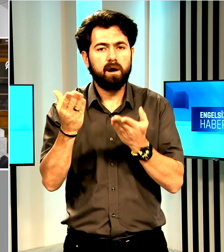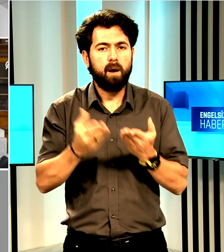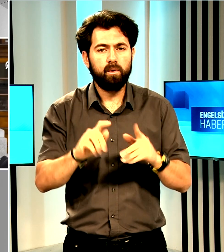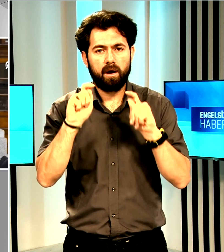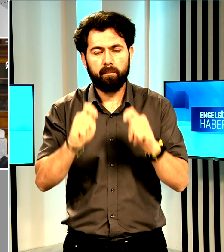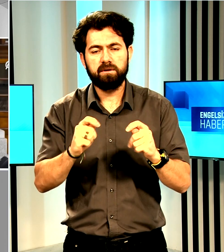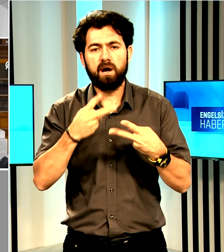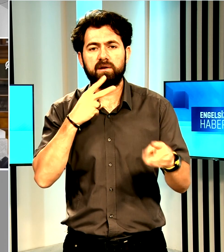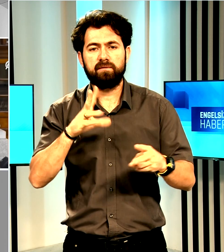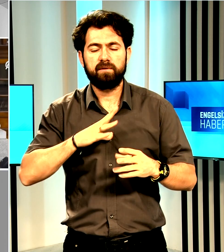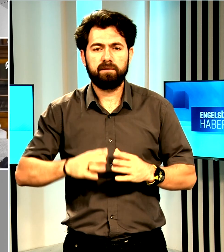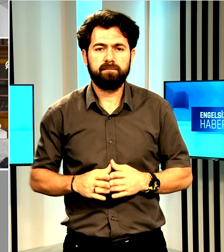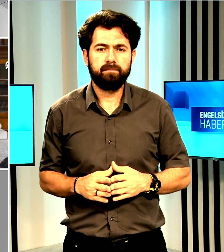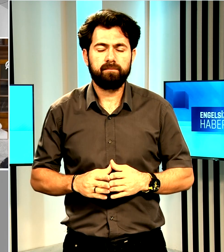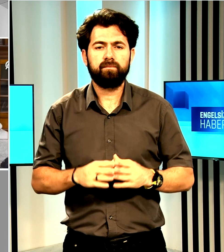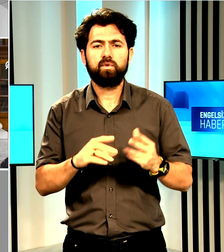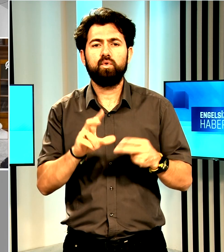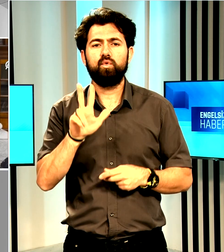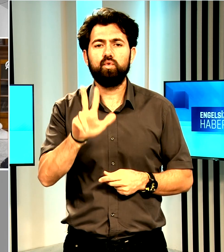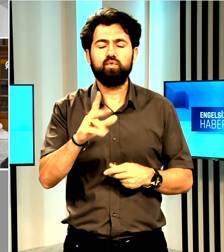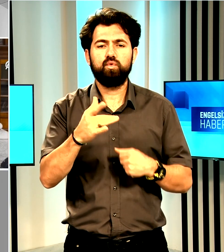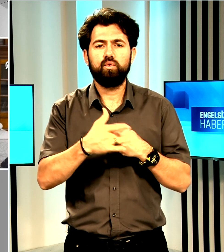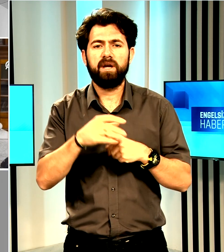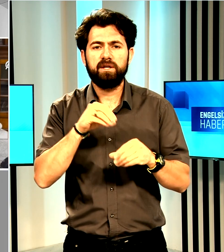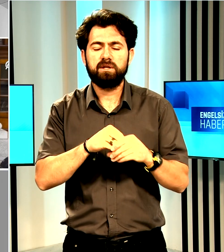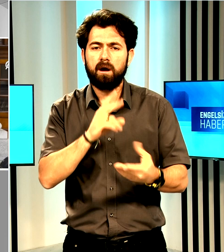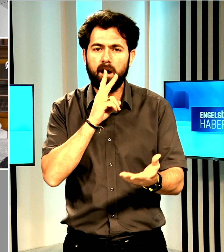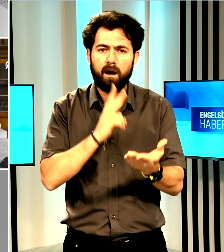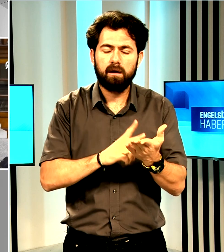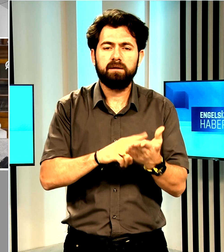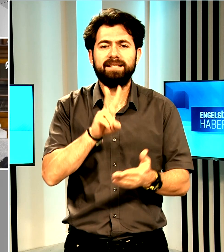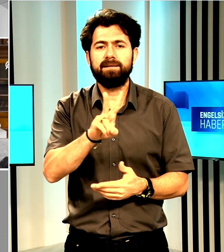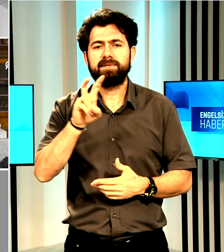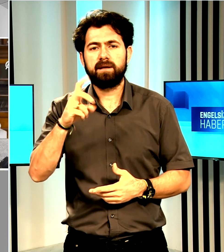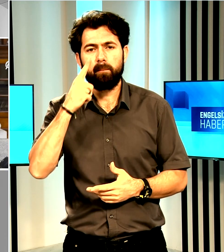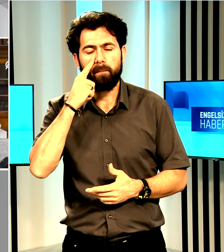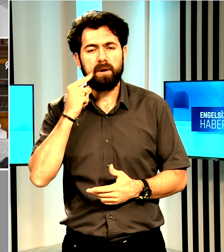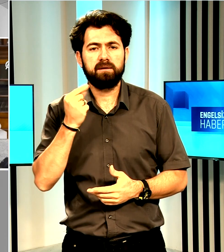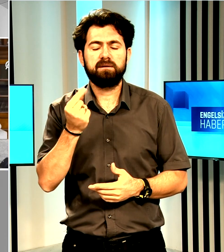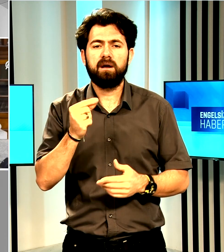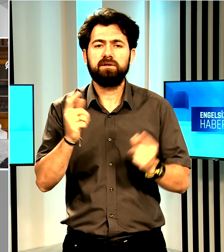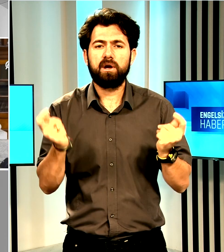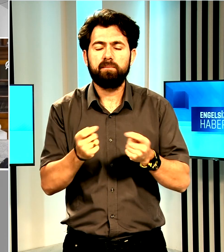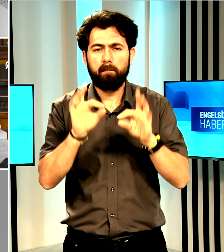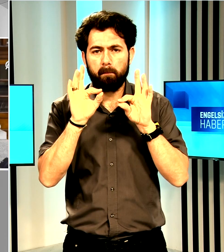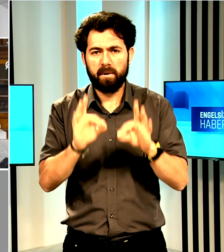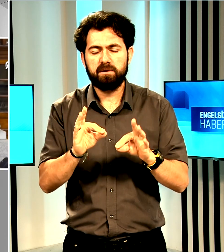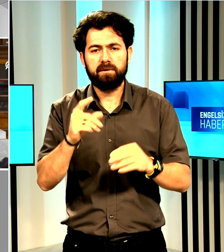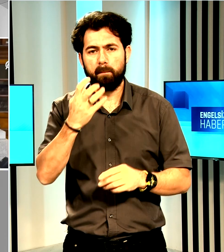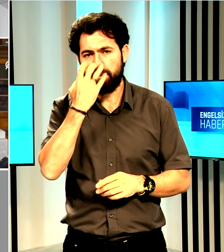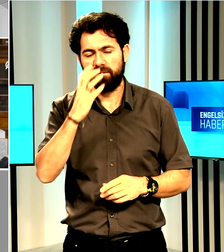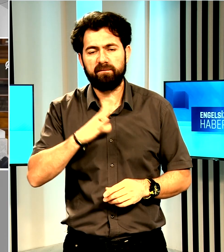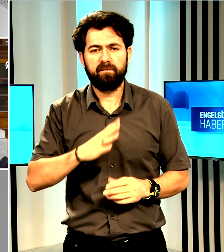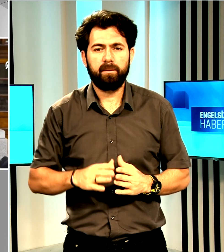Üç ülke için kararın 28 Mayıs'ta yürürlüğe girmesi bekleniyor.